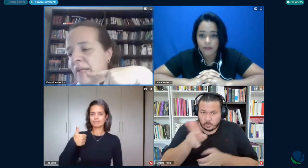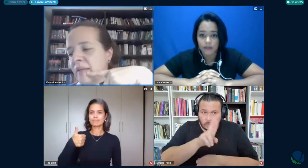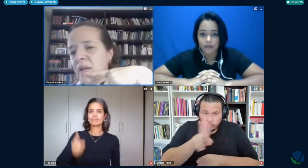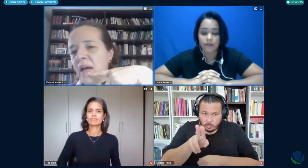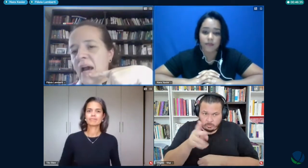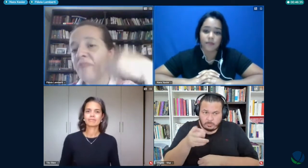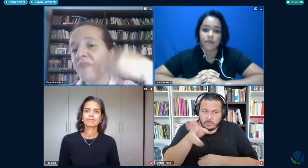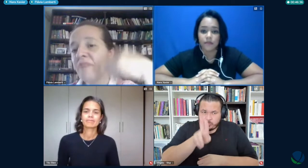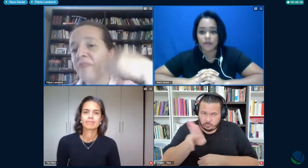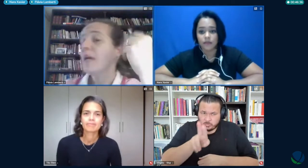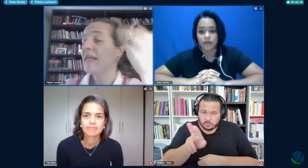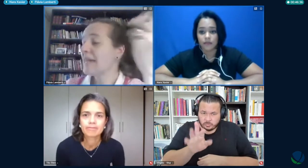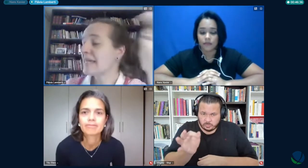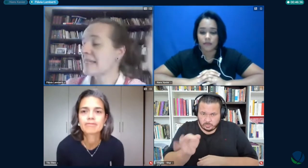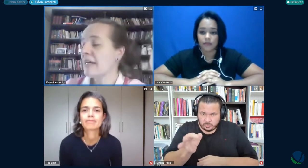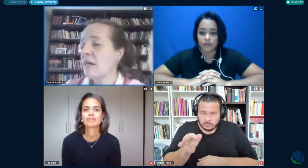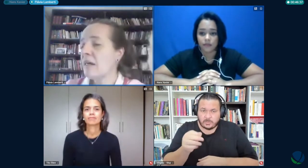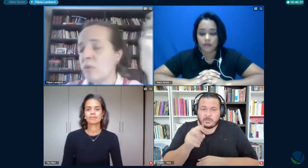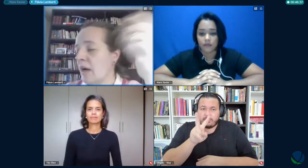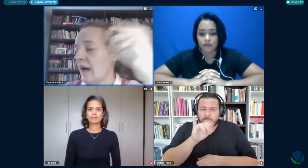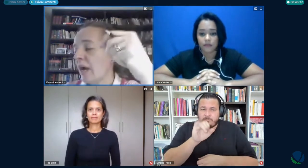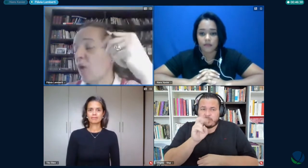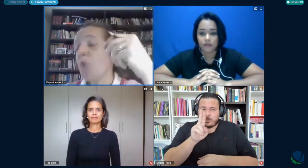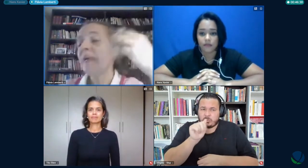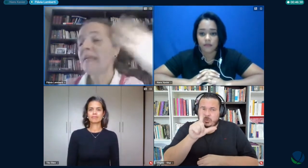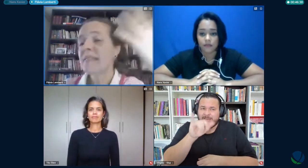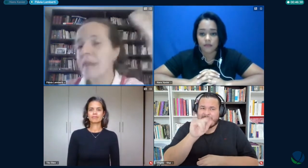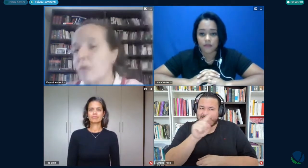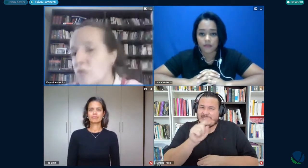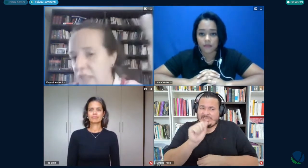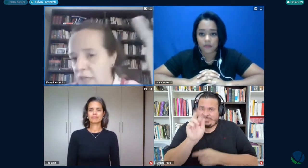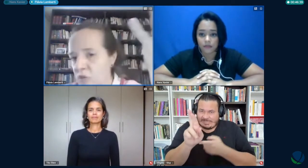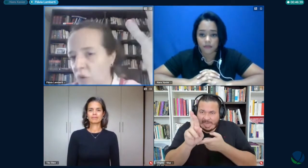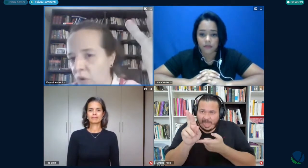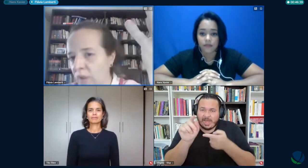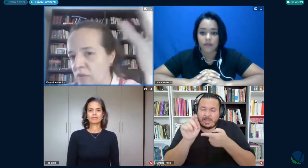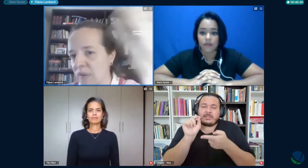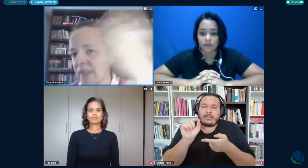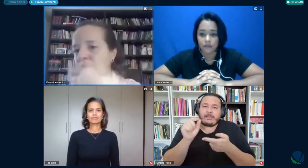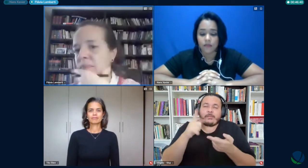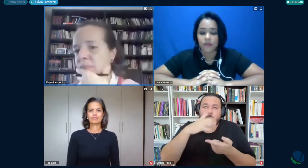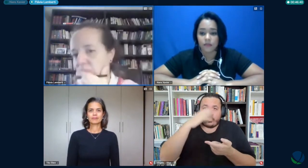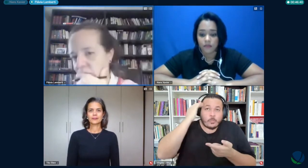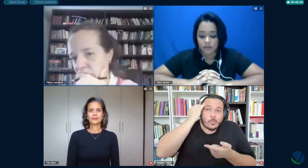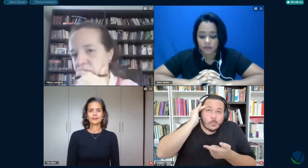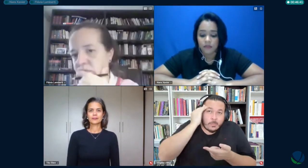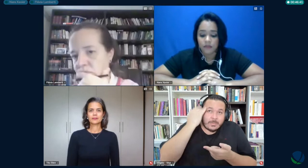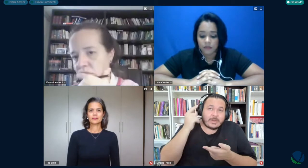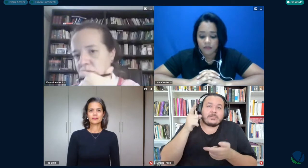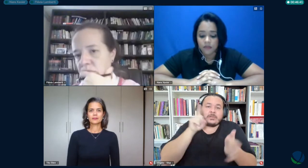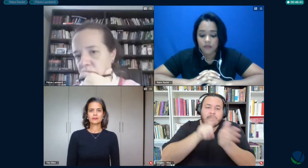nome, né? A visualização, a compreensão de questões, né?